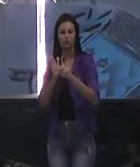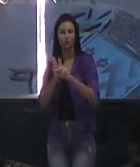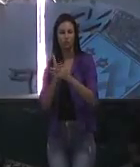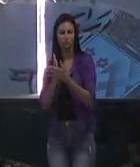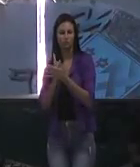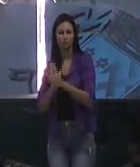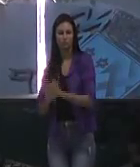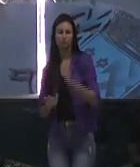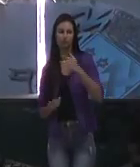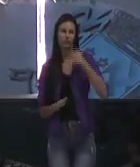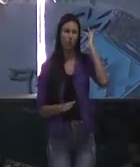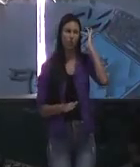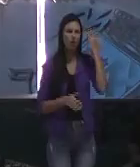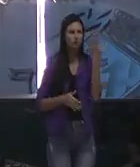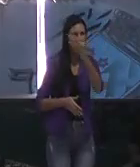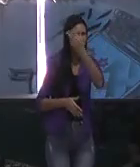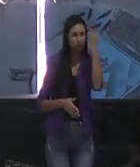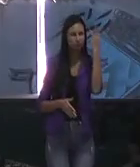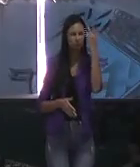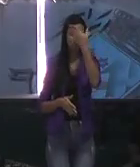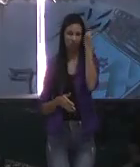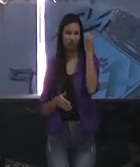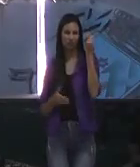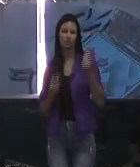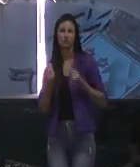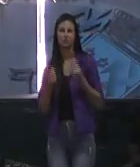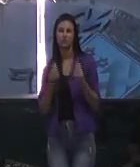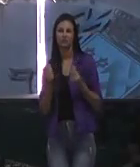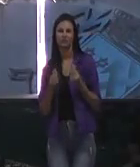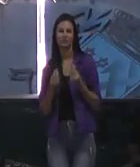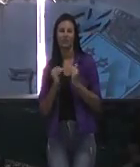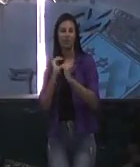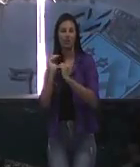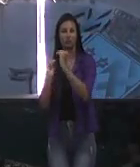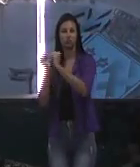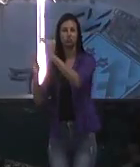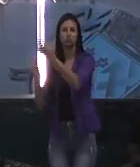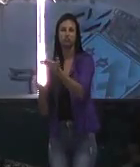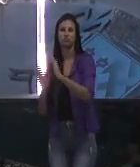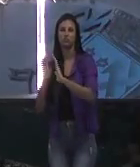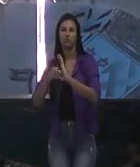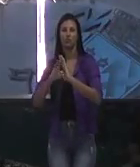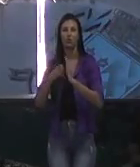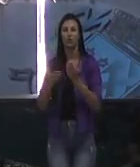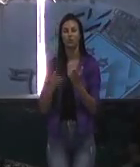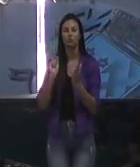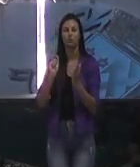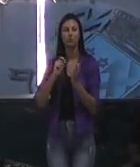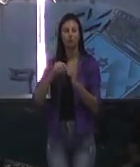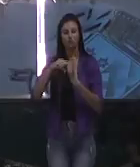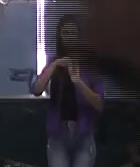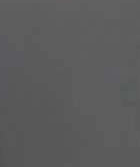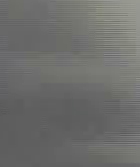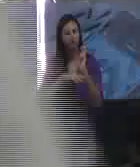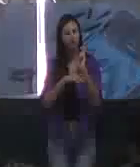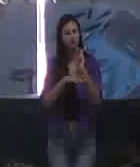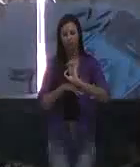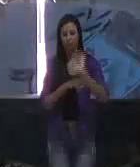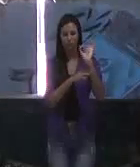eu acho que foi esquecido isso. Né? E aí passaram o código com a tarifa indo para